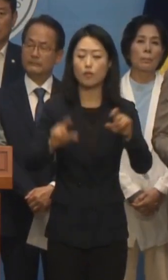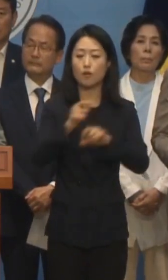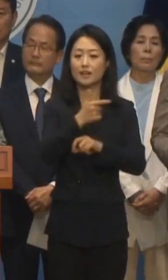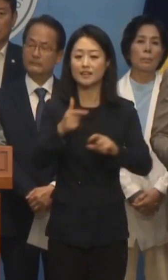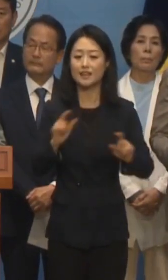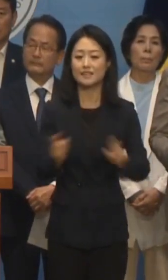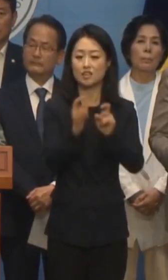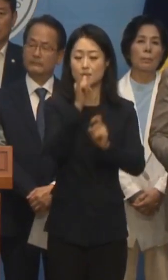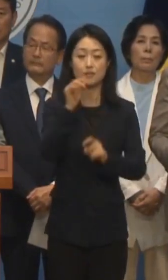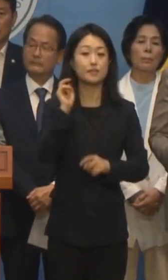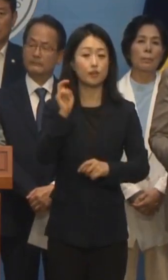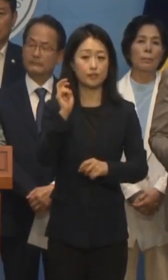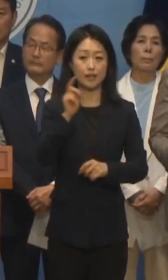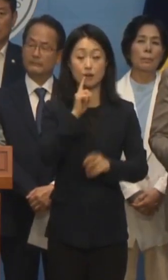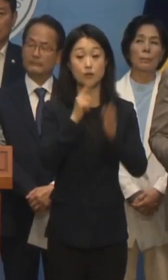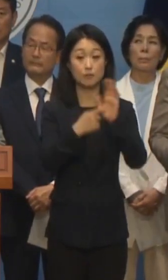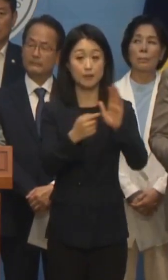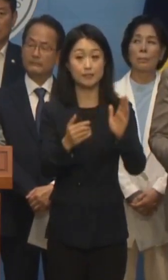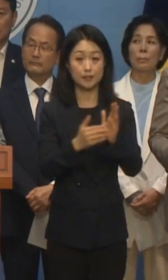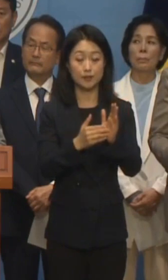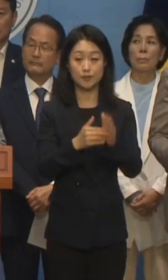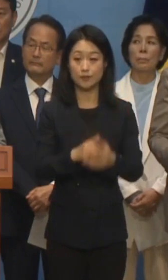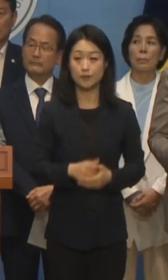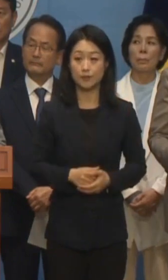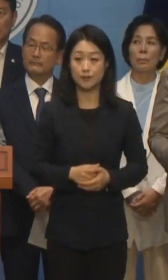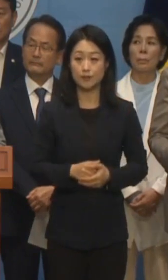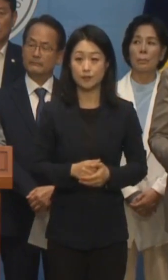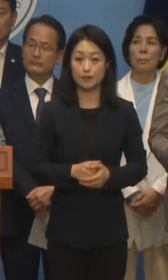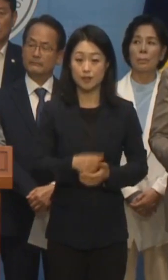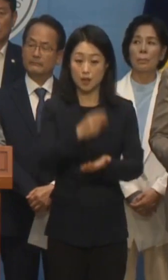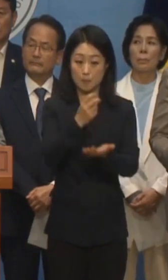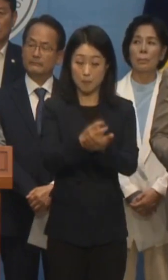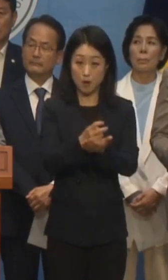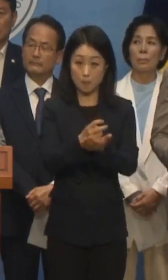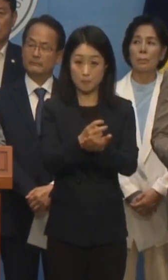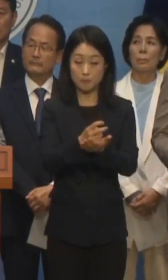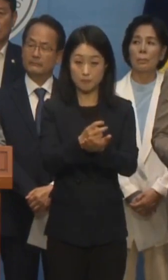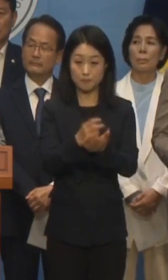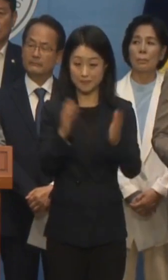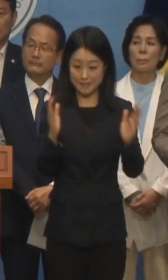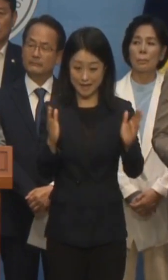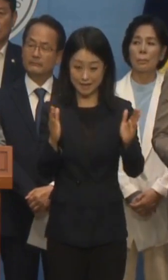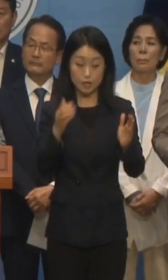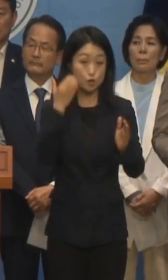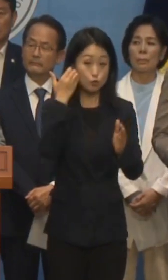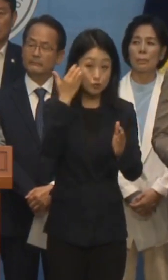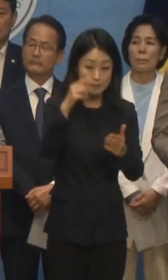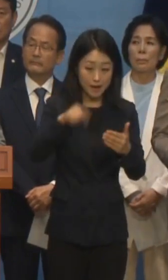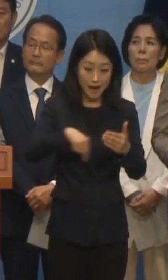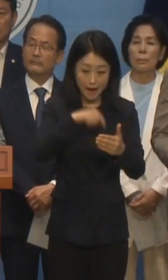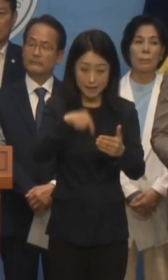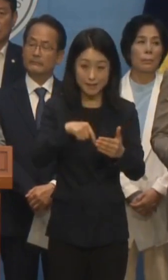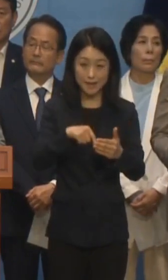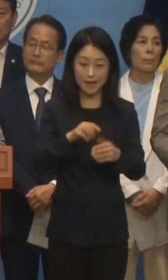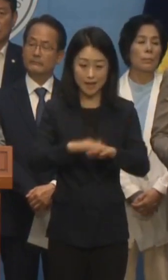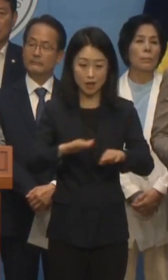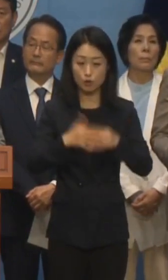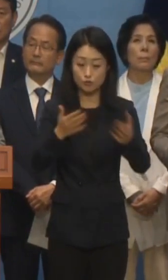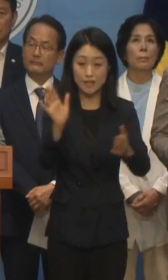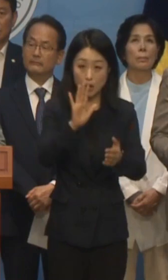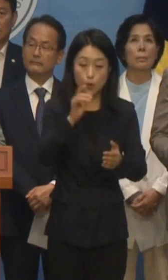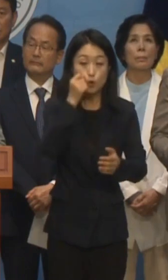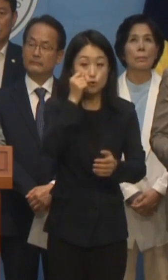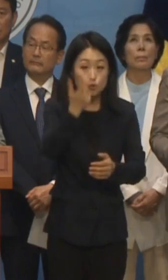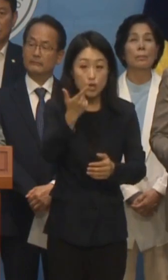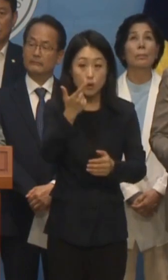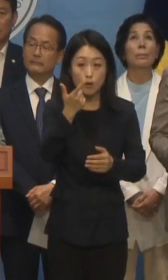것이라고 덧붙였습니다. 신고 이후 법률상 최대 처리 기한인 90일을 훌쩍 넘겨서 6개월이